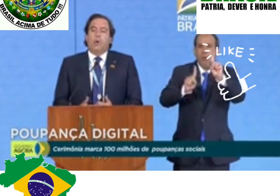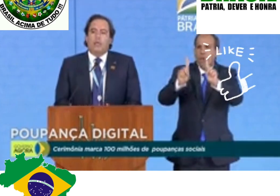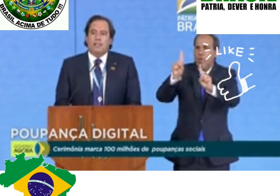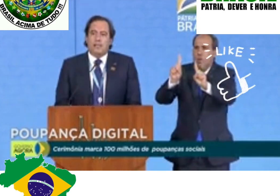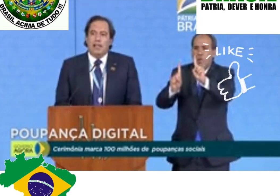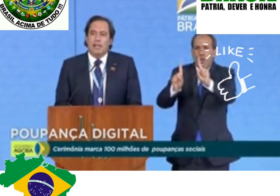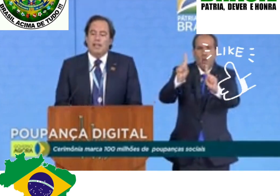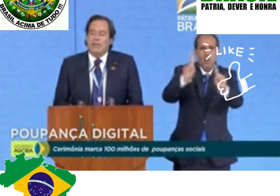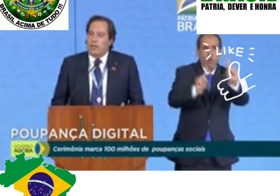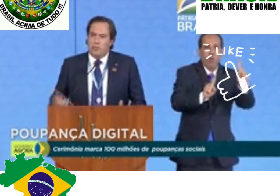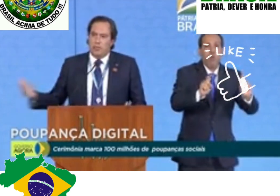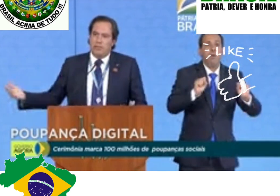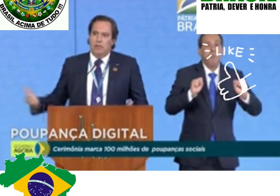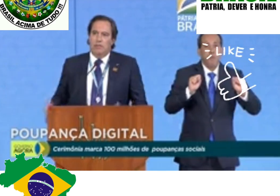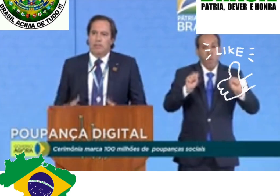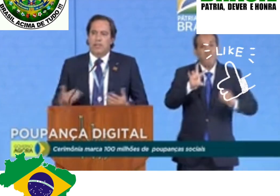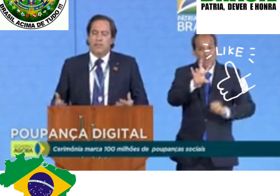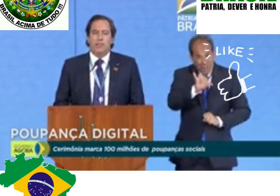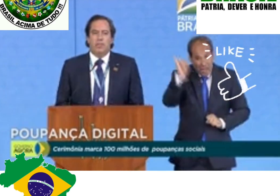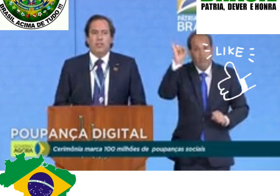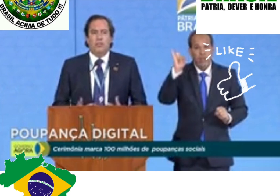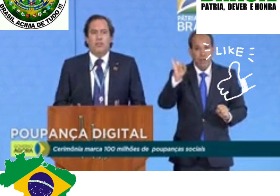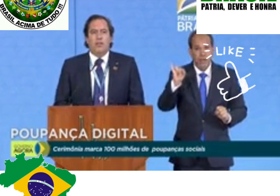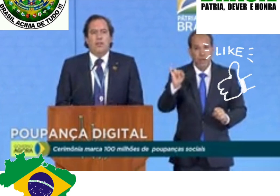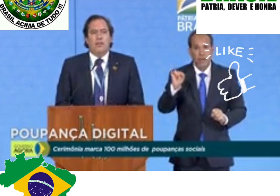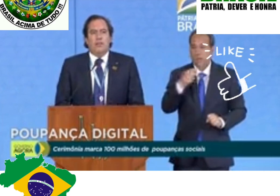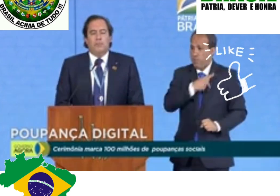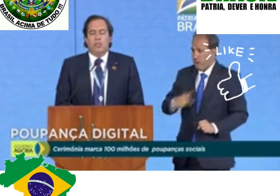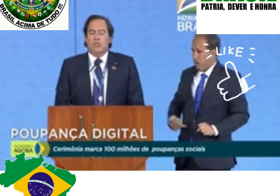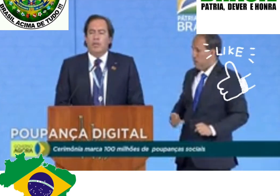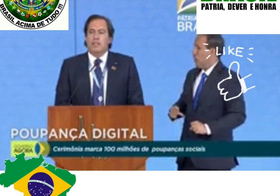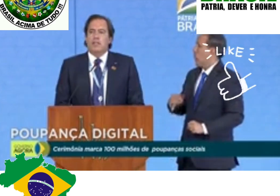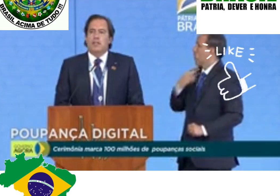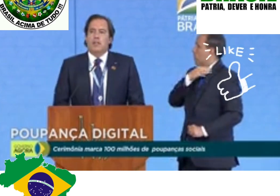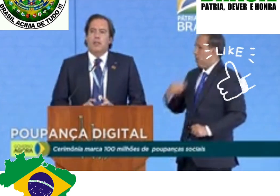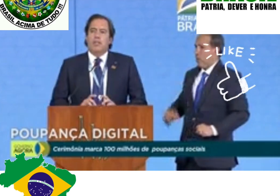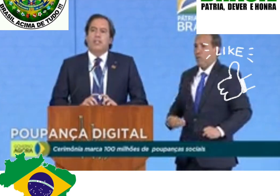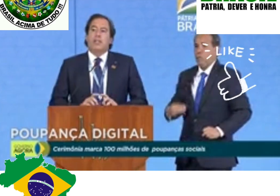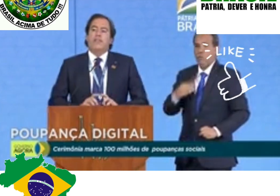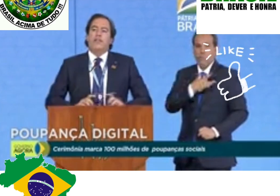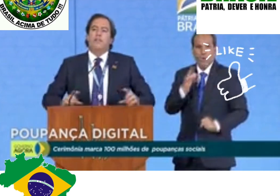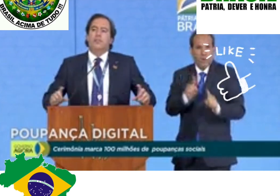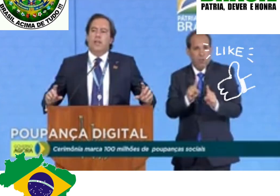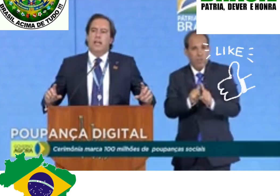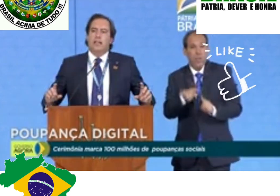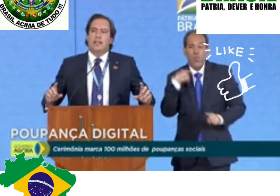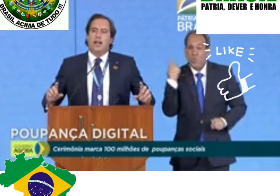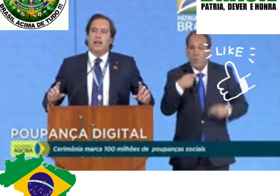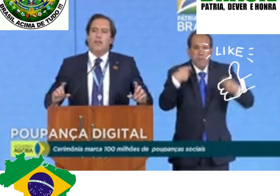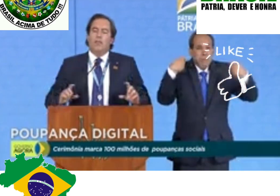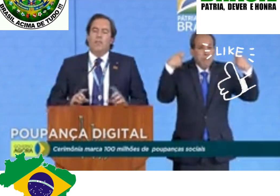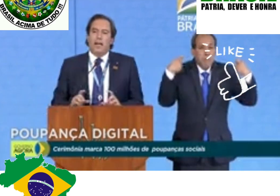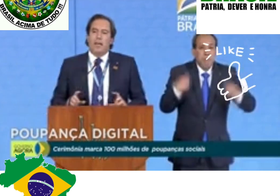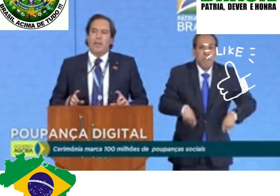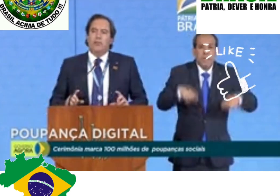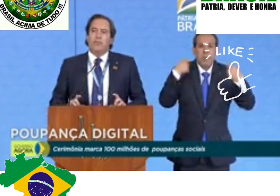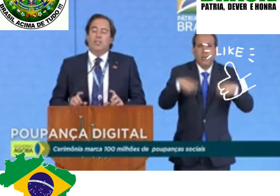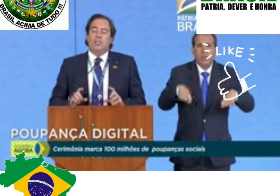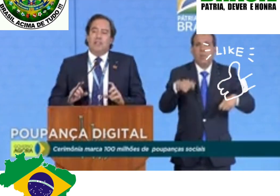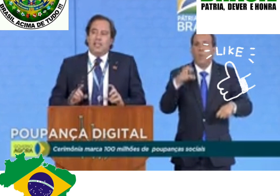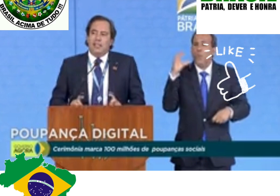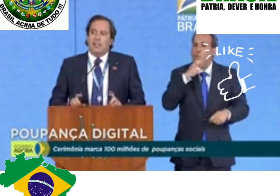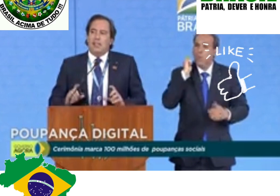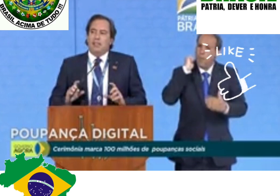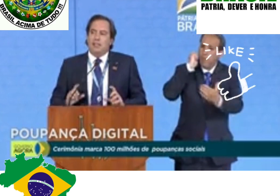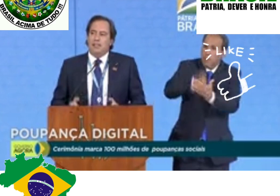gente possa realizar, e vamos, o presidente, o ministro Onyx, nós devemos realizar o pagamento